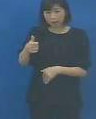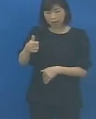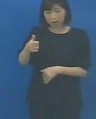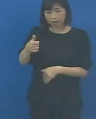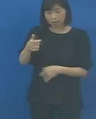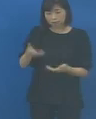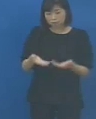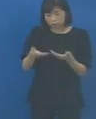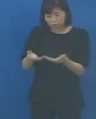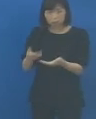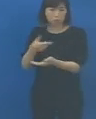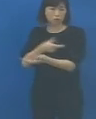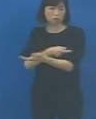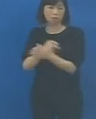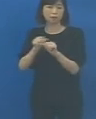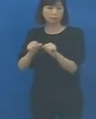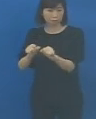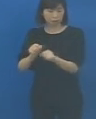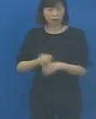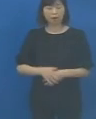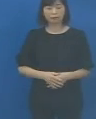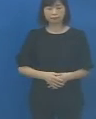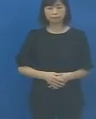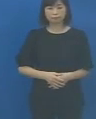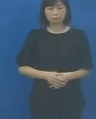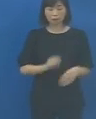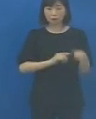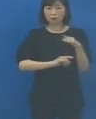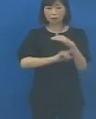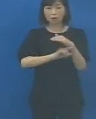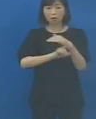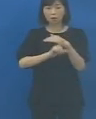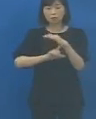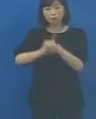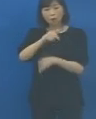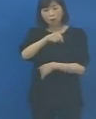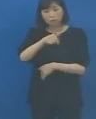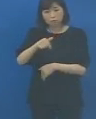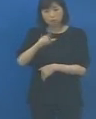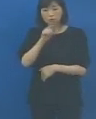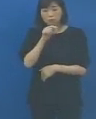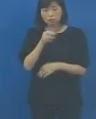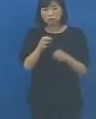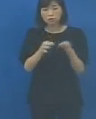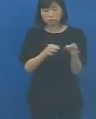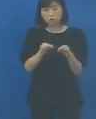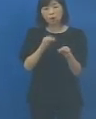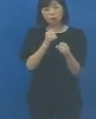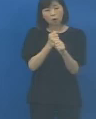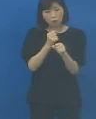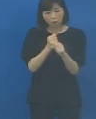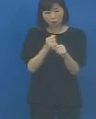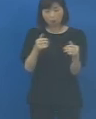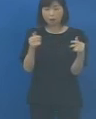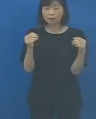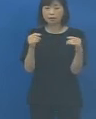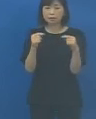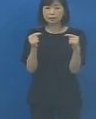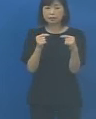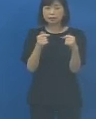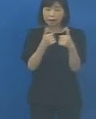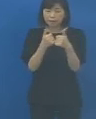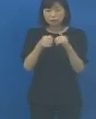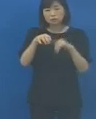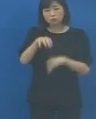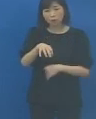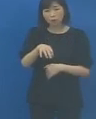たり、また、東部の鳥取商工会議所の割と応募が多かったものですから